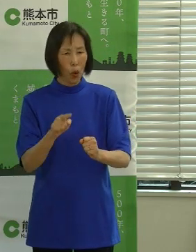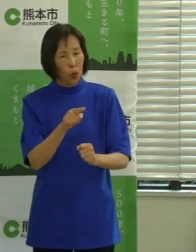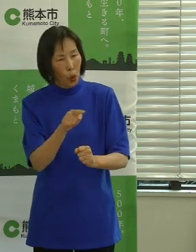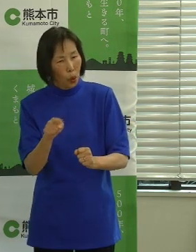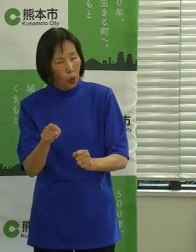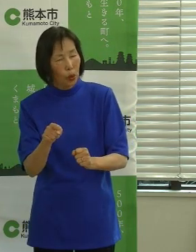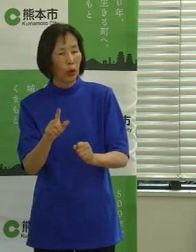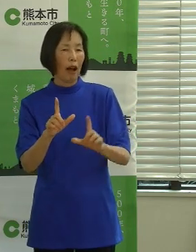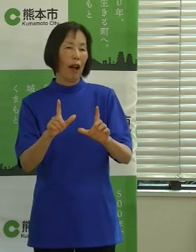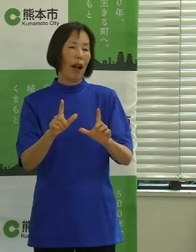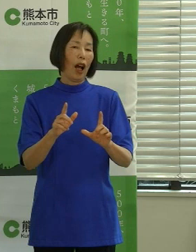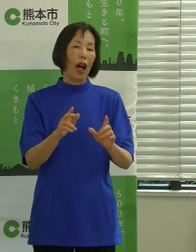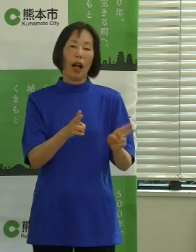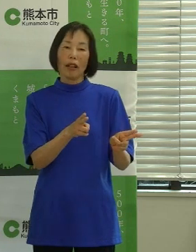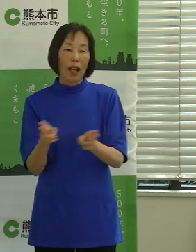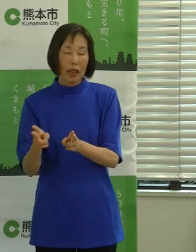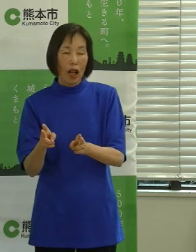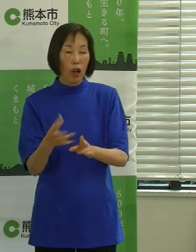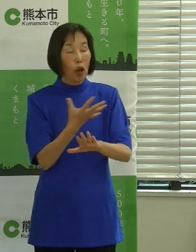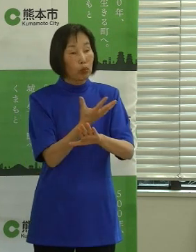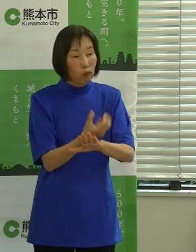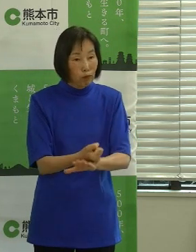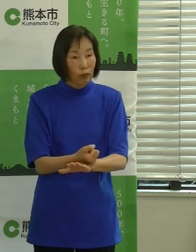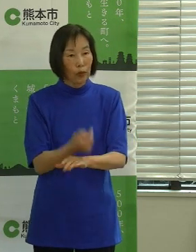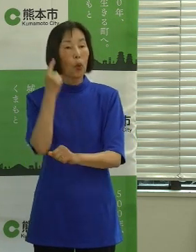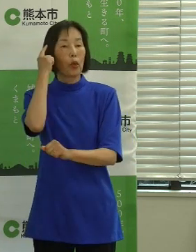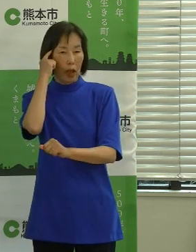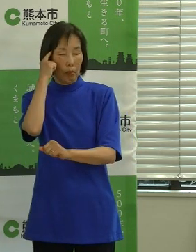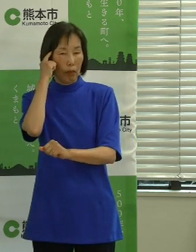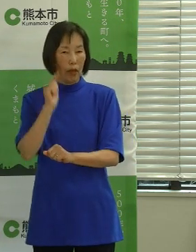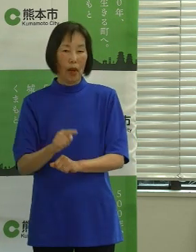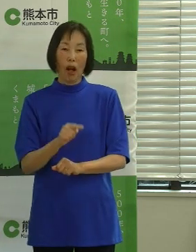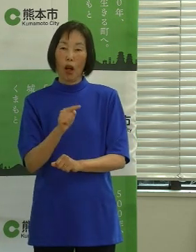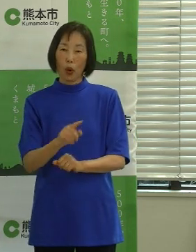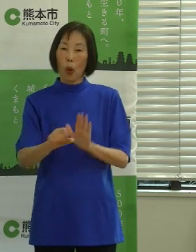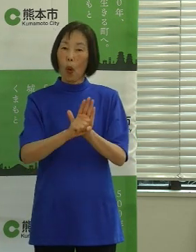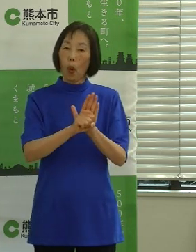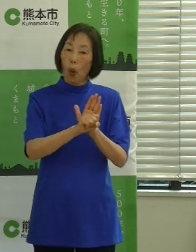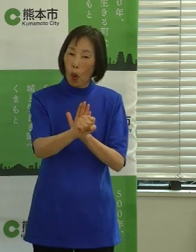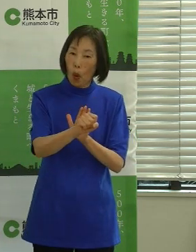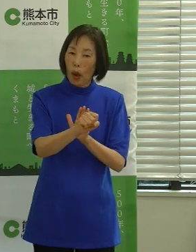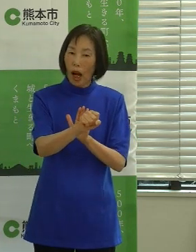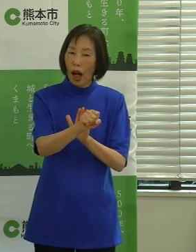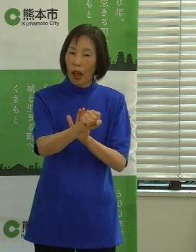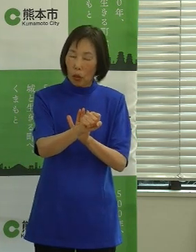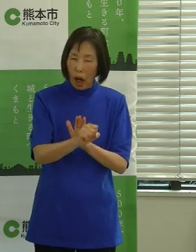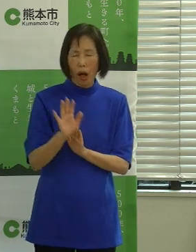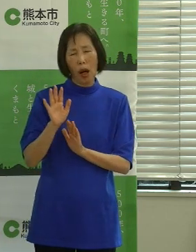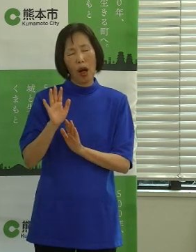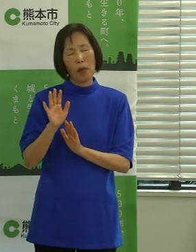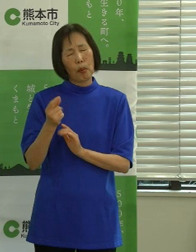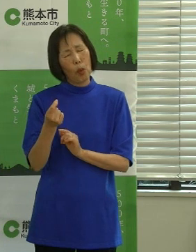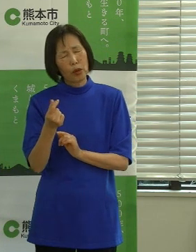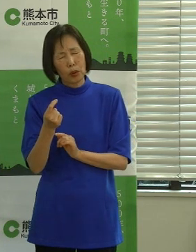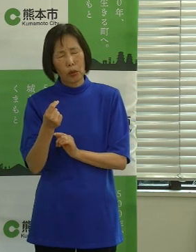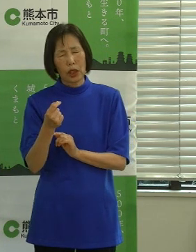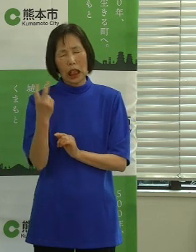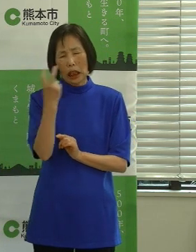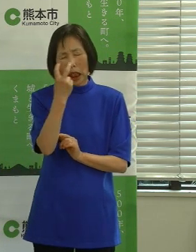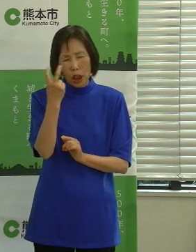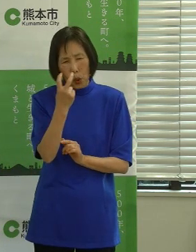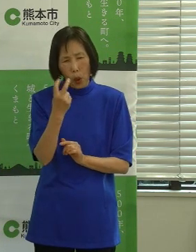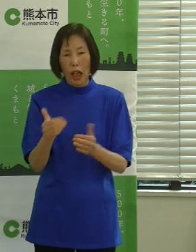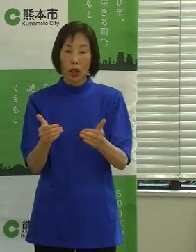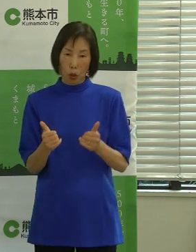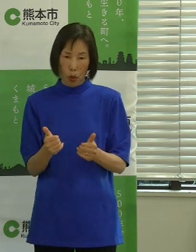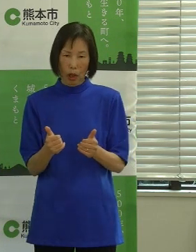ますので、今後その効果とか、もう少し検証がいるのかなというふうには思ってますね。実際にそ